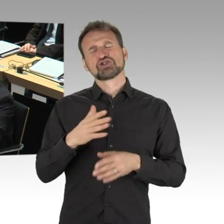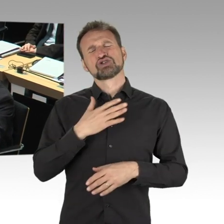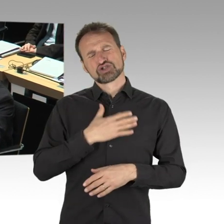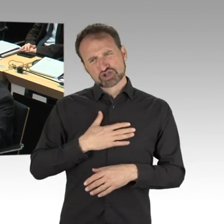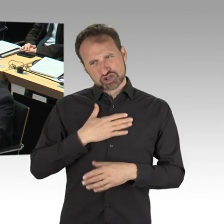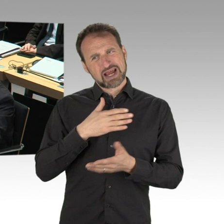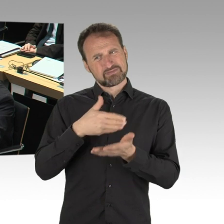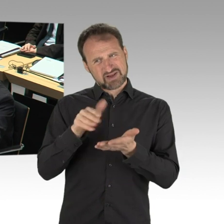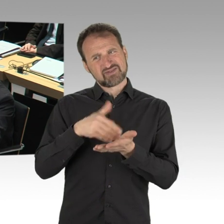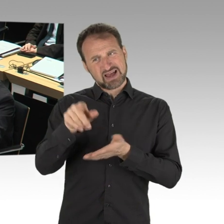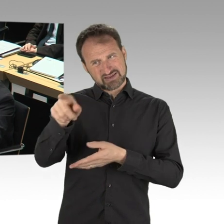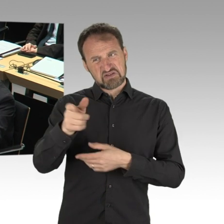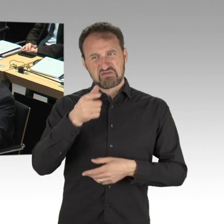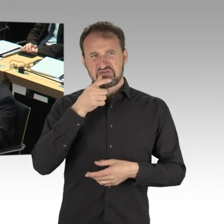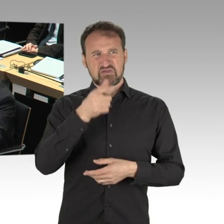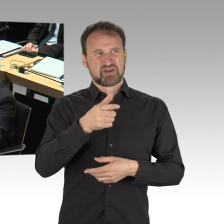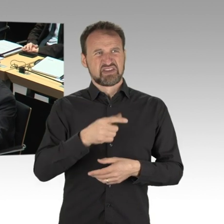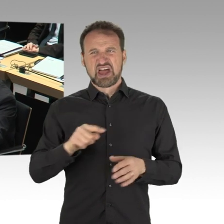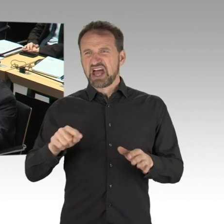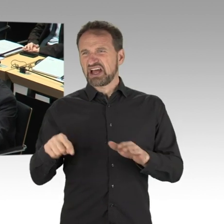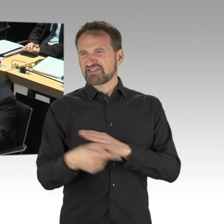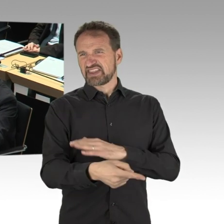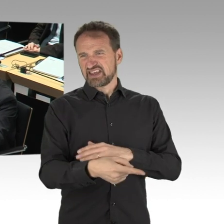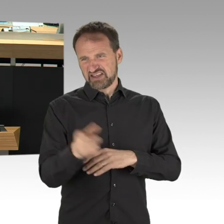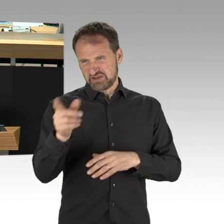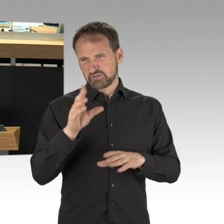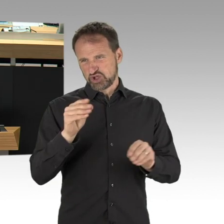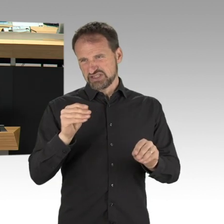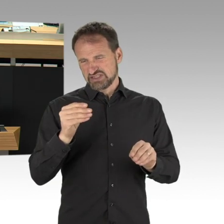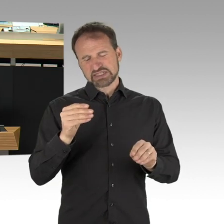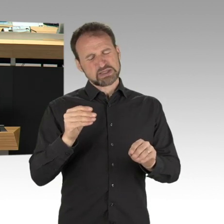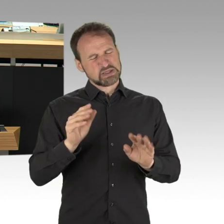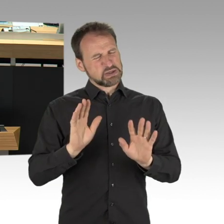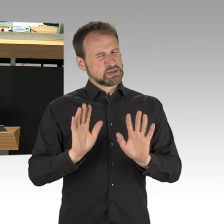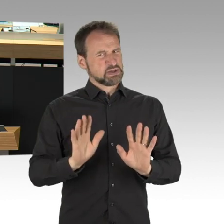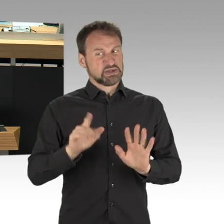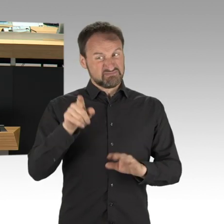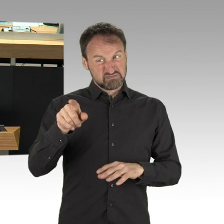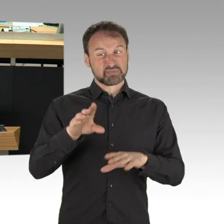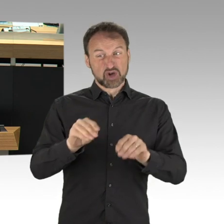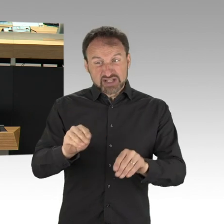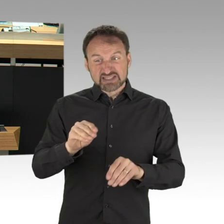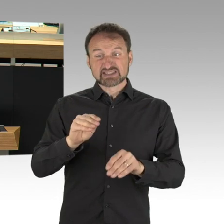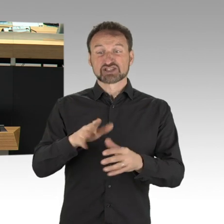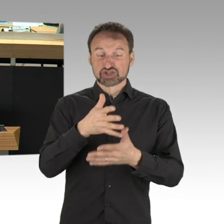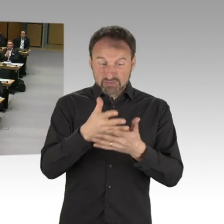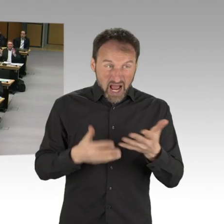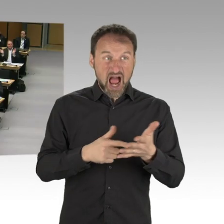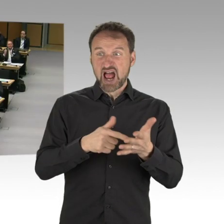Saleh. Sie benutzen die Sprache der Nazis. Und dafür sollten Sie sich wirklich schämen.